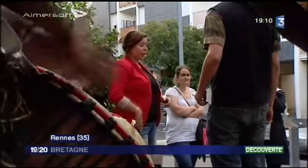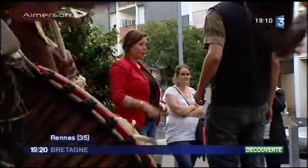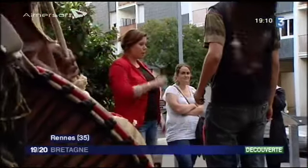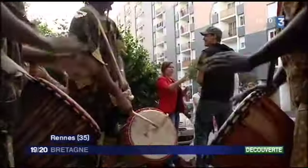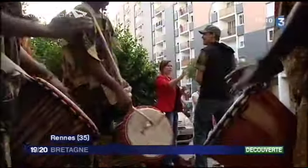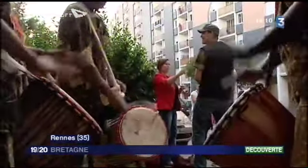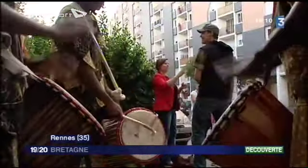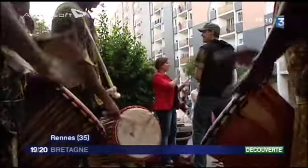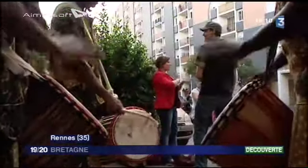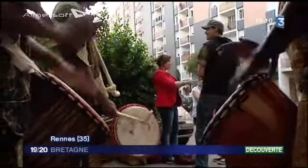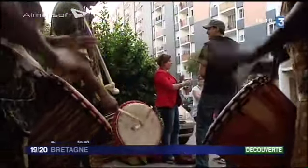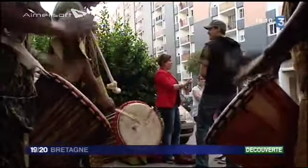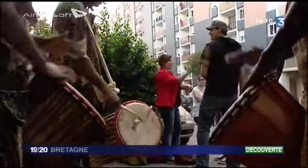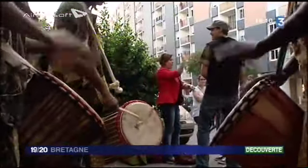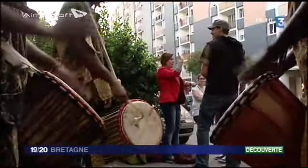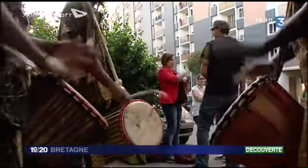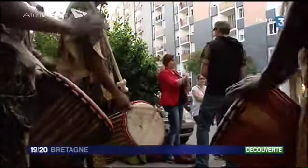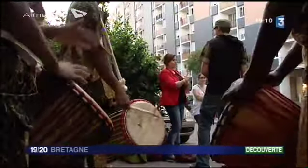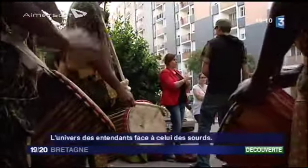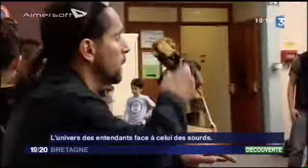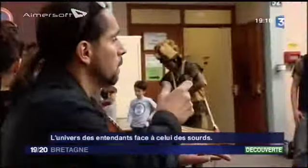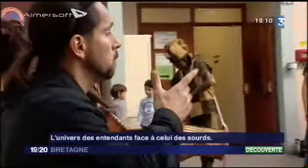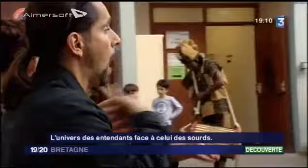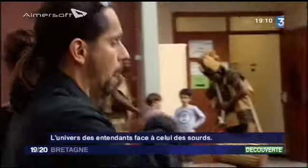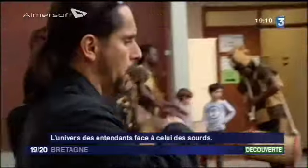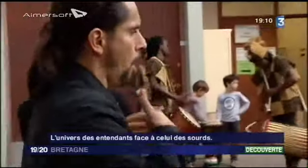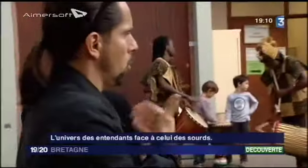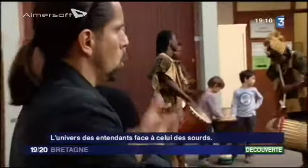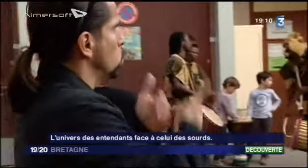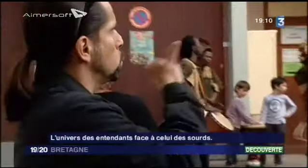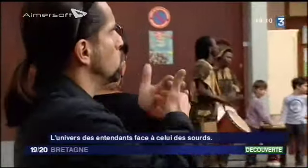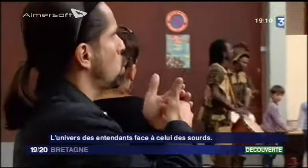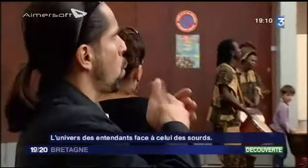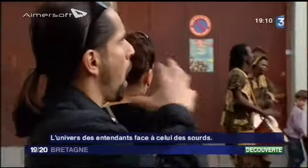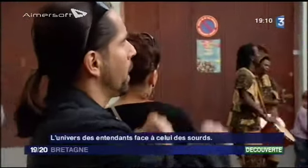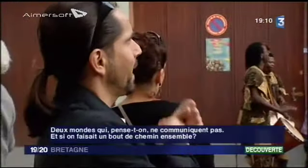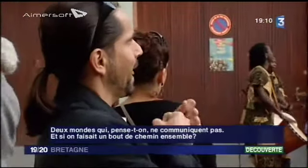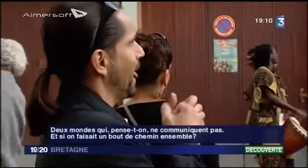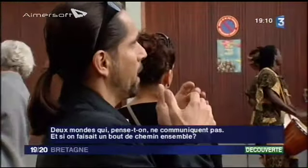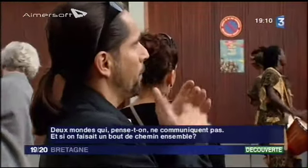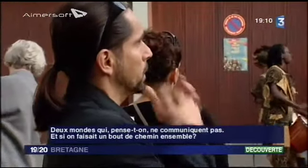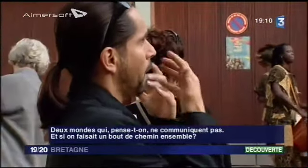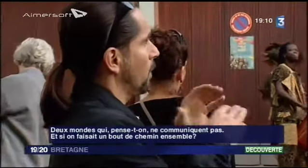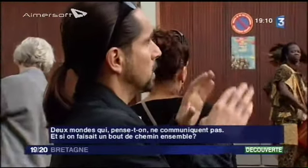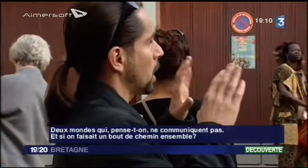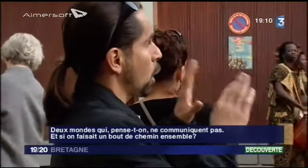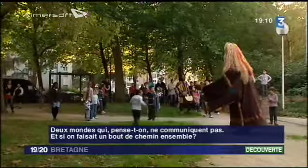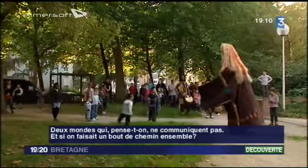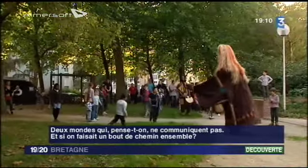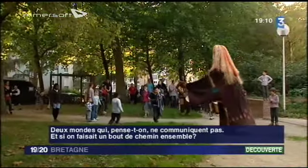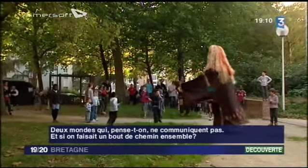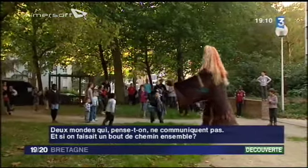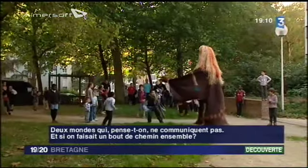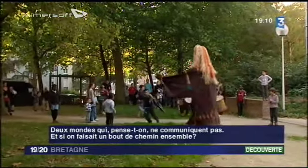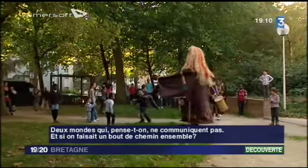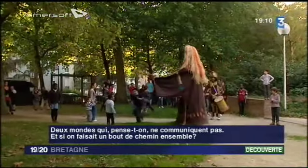L'univers des entendants face à celui des sourds et malentendants, deux mondes qui pensent qu'on ne communique pas, et si